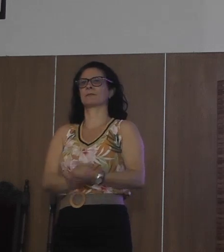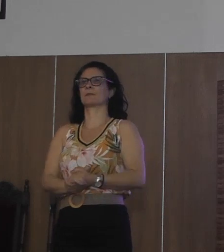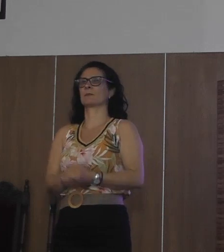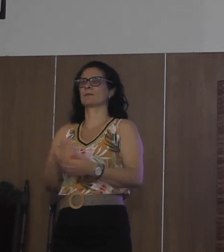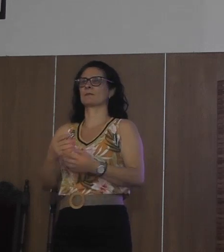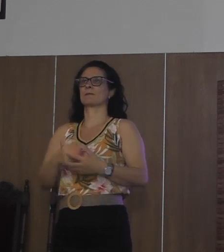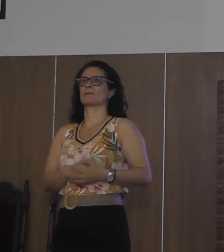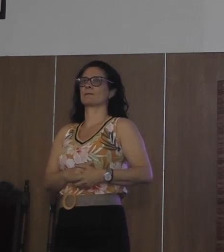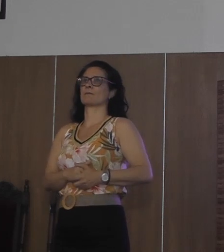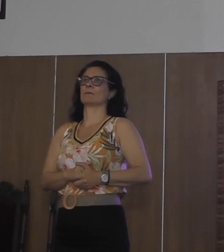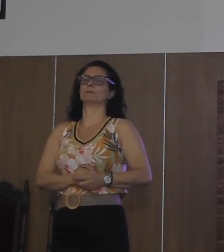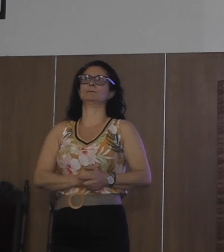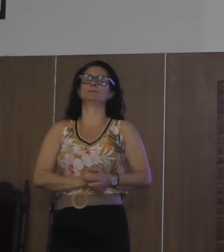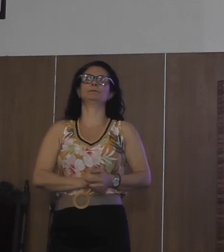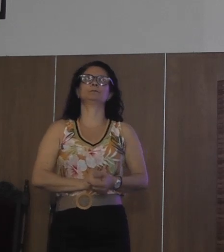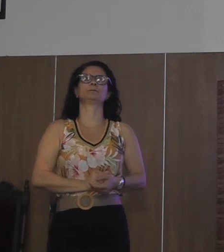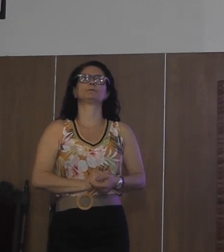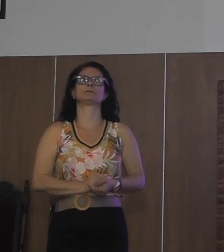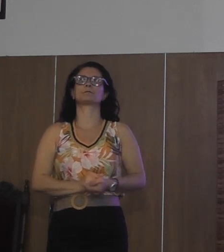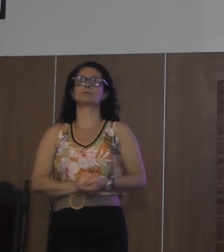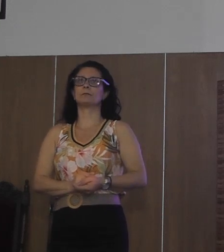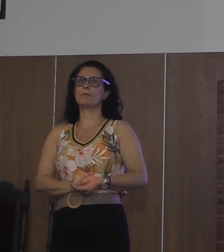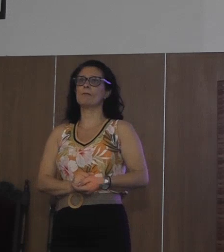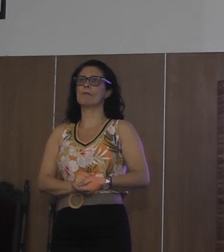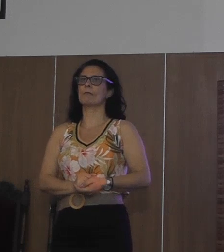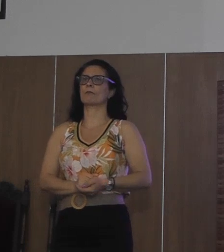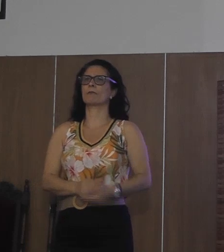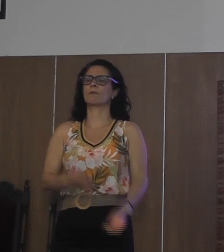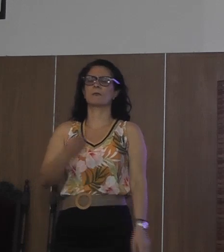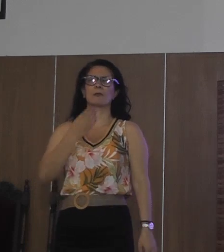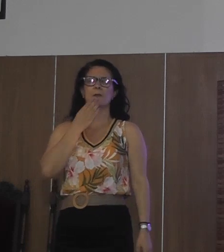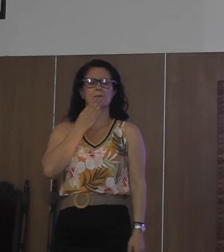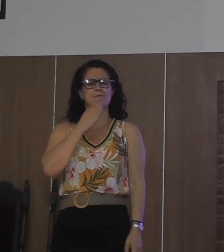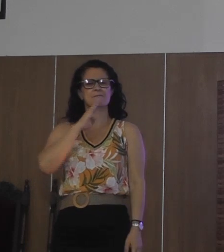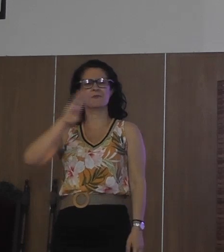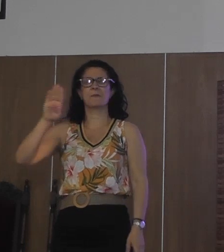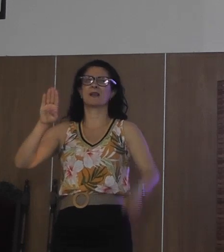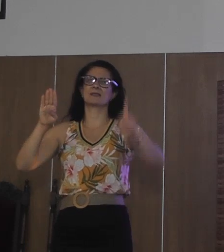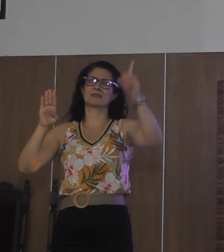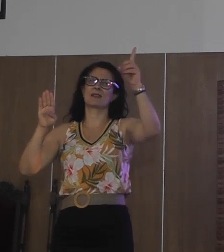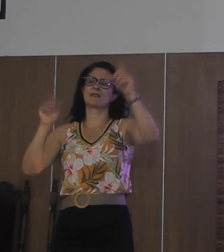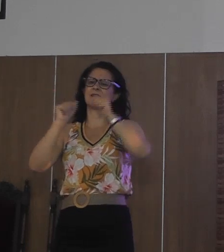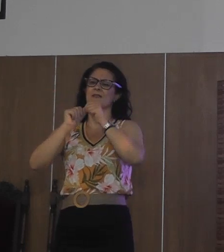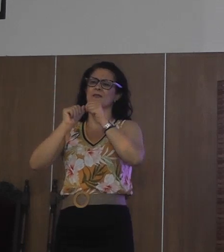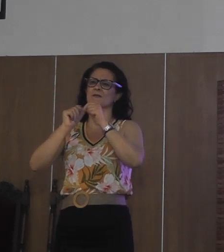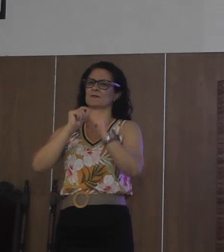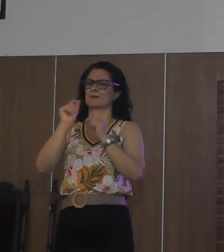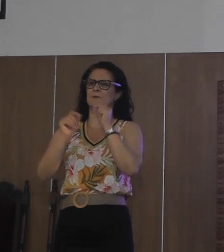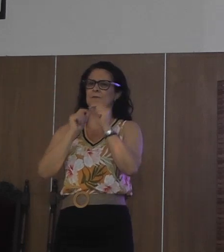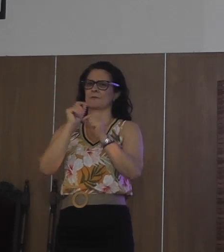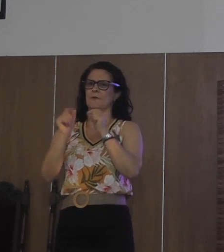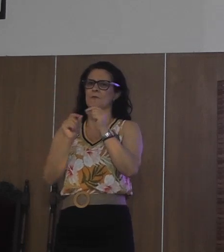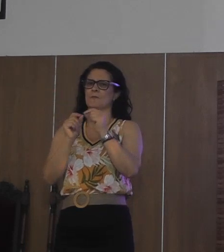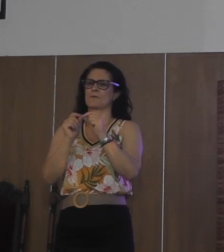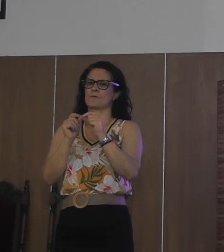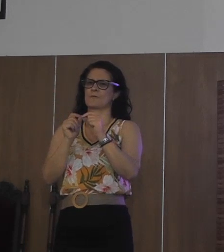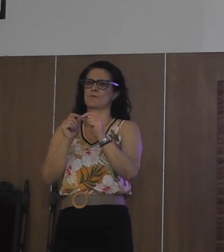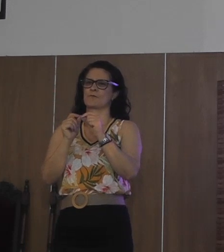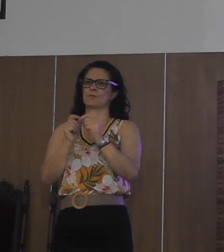promessa já feita na história, e essa promessa continua de pé até o dia de hoje.